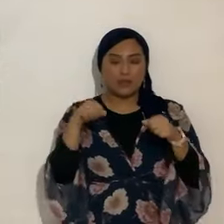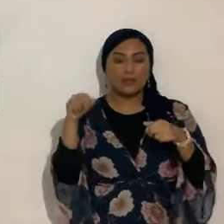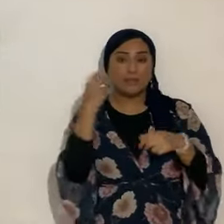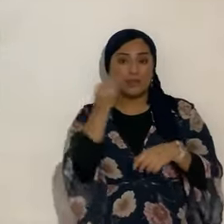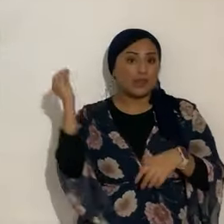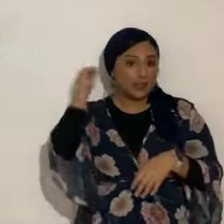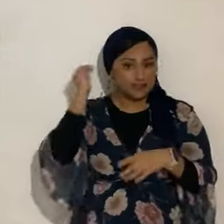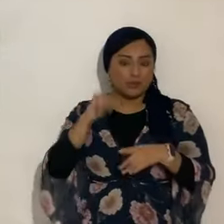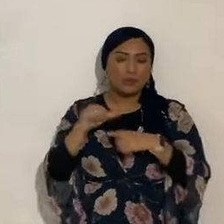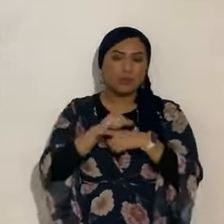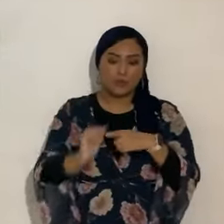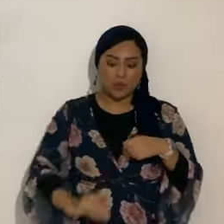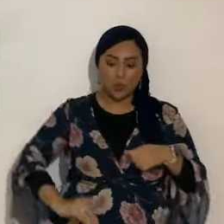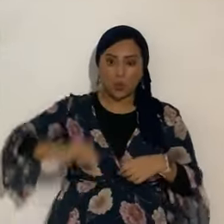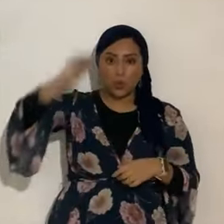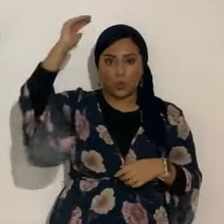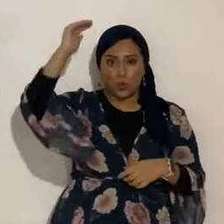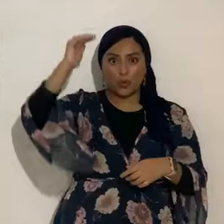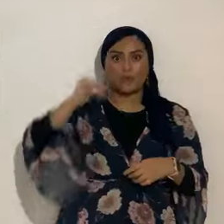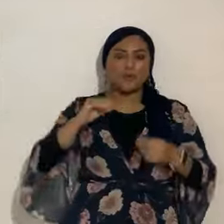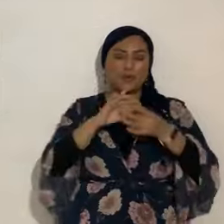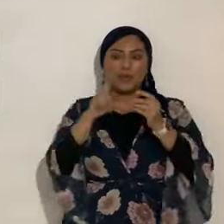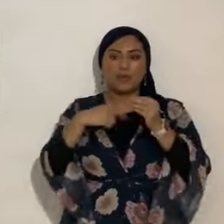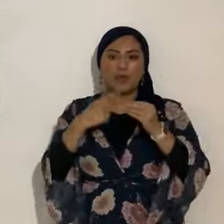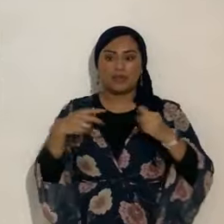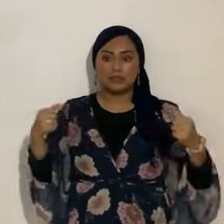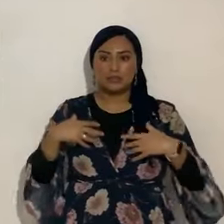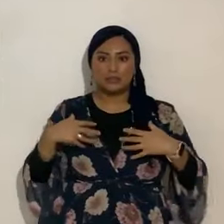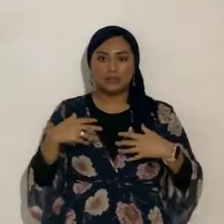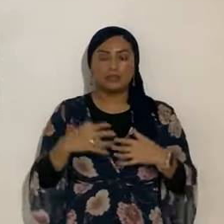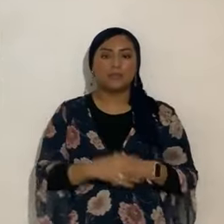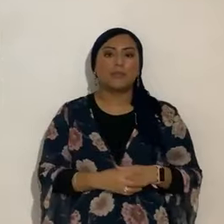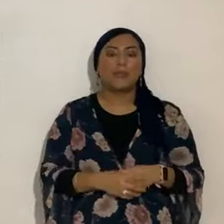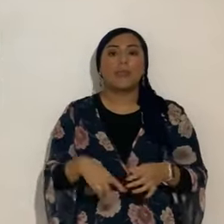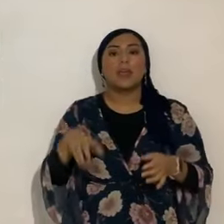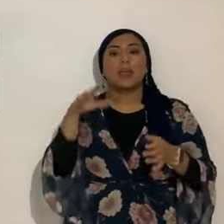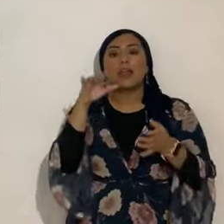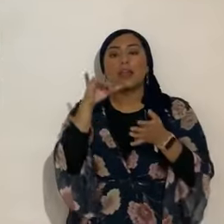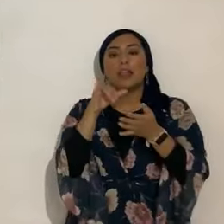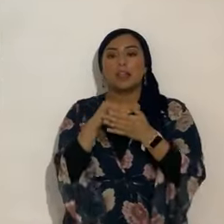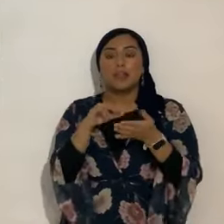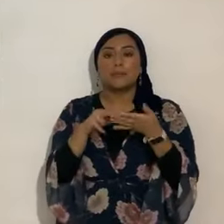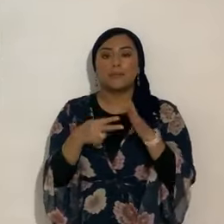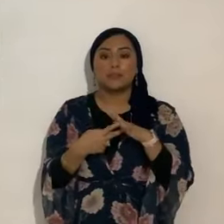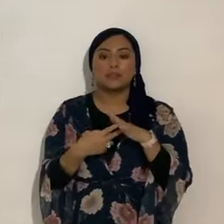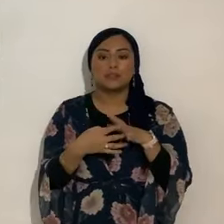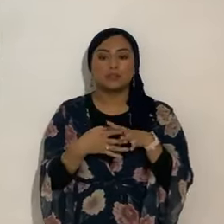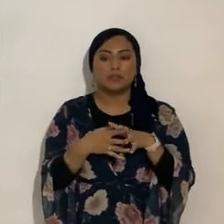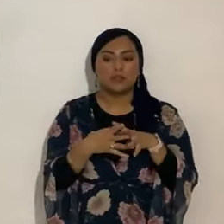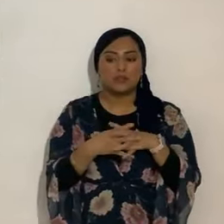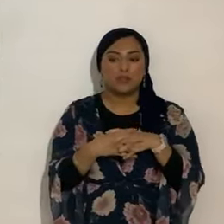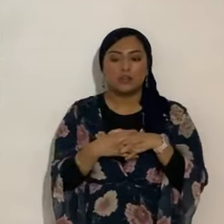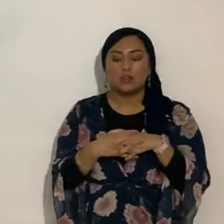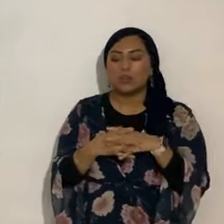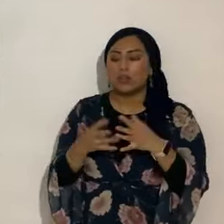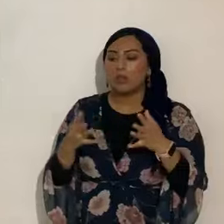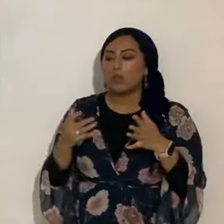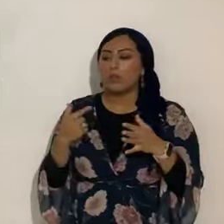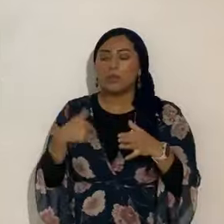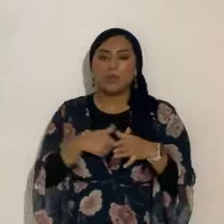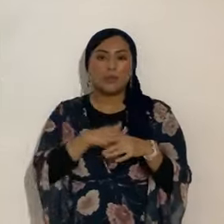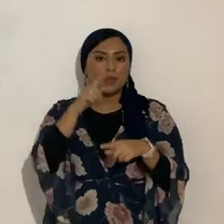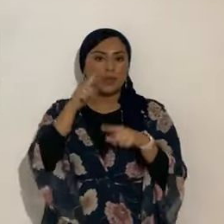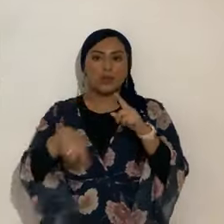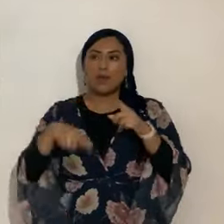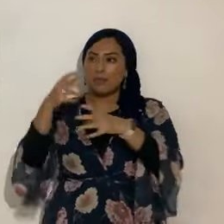durante la vida. Entonces estaba yo meditando sobre una fobia. Bueno, eso significa que no podemos alcanzar